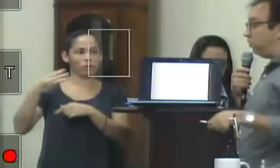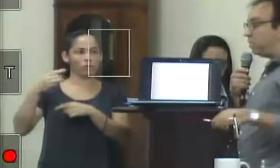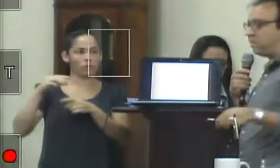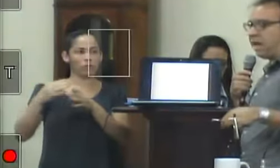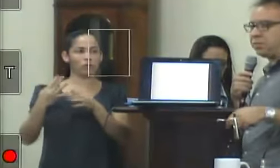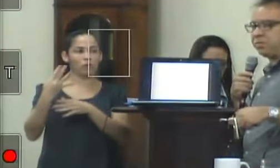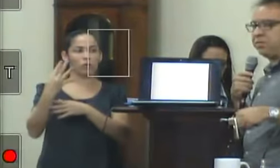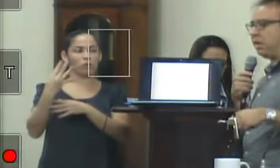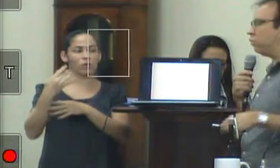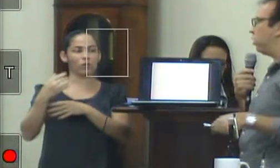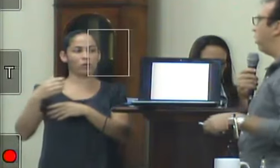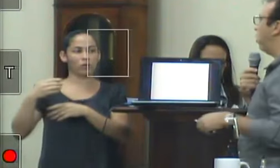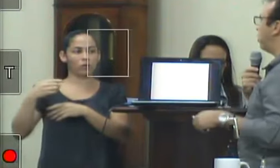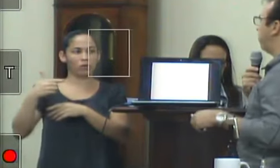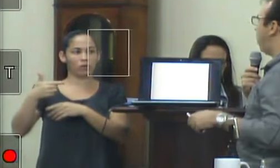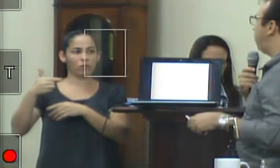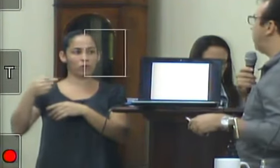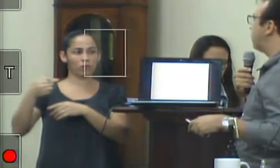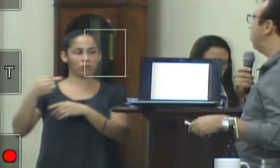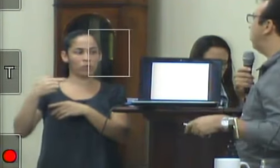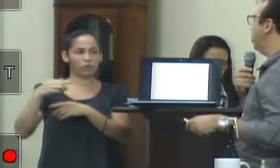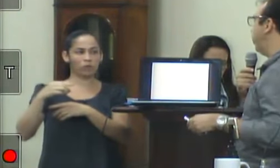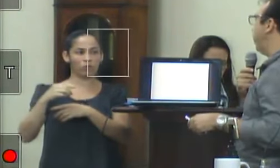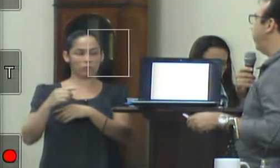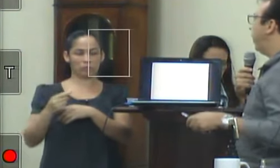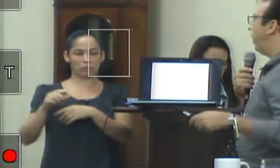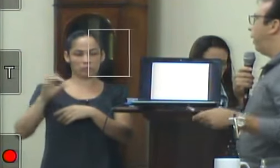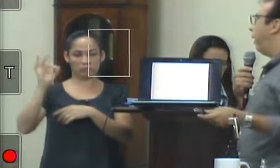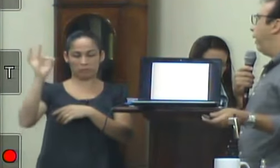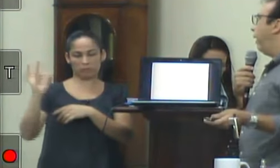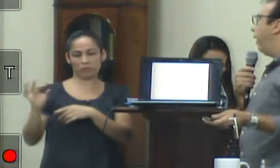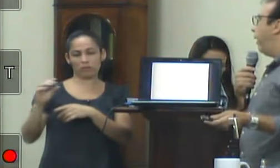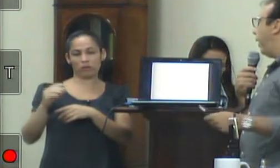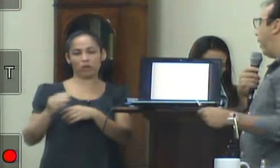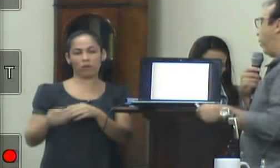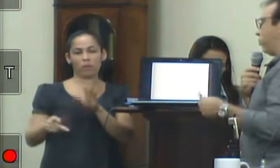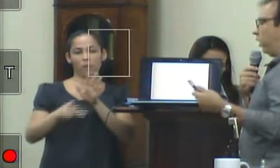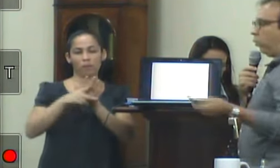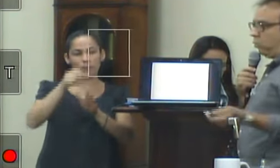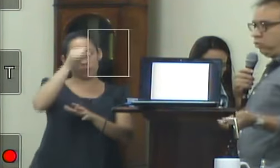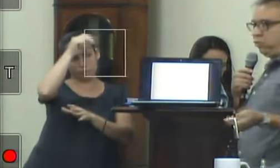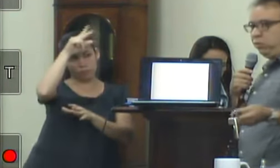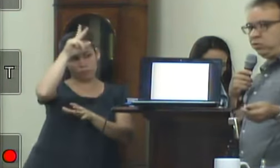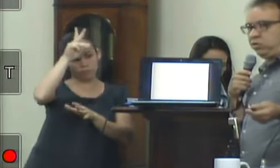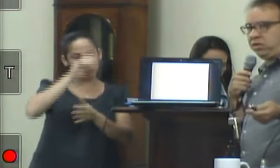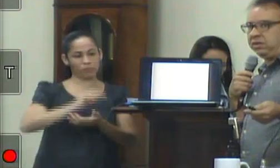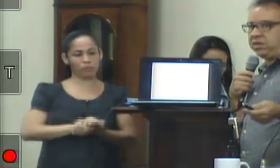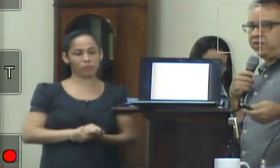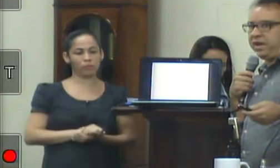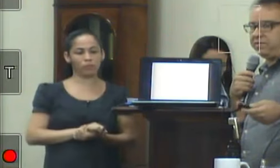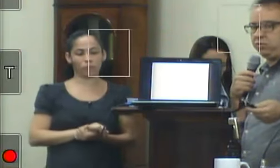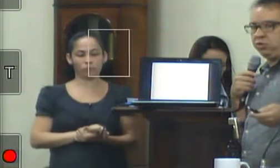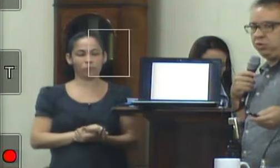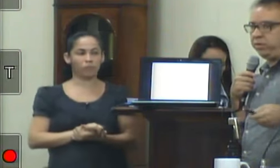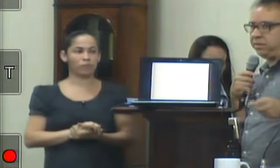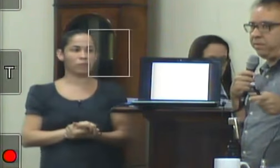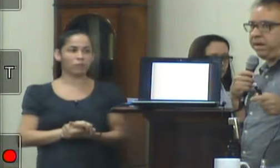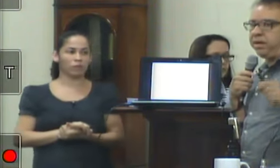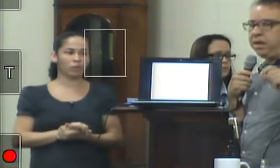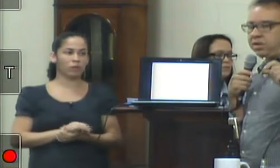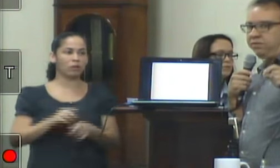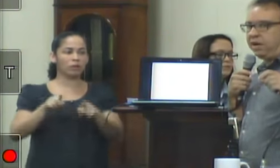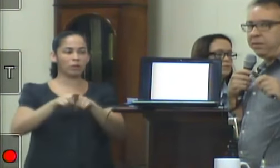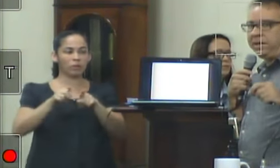de 27% de recurso próprio na saúde. Né? Os recursos de transferências do SUS